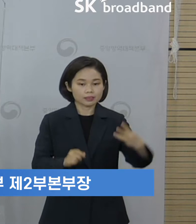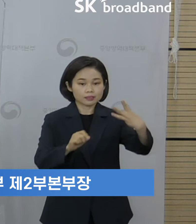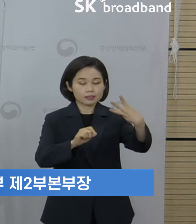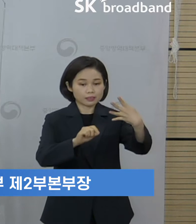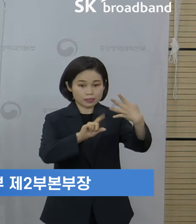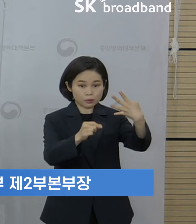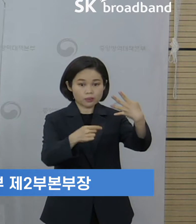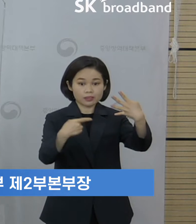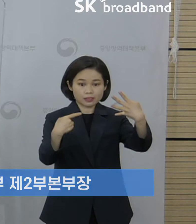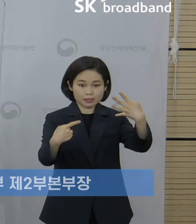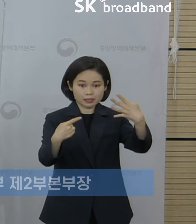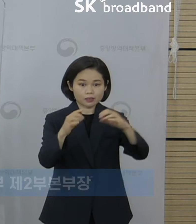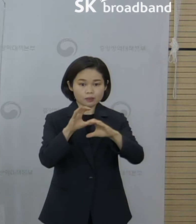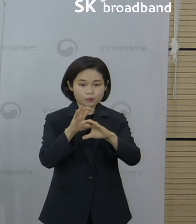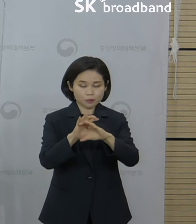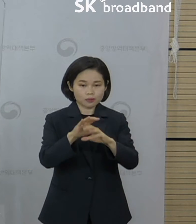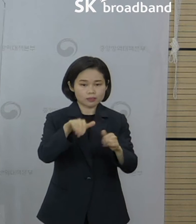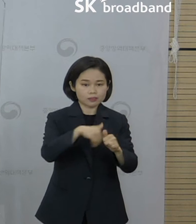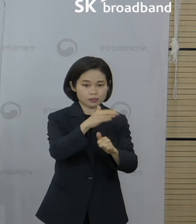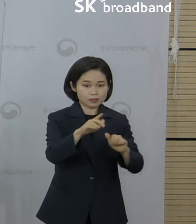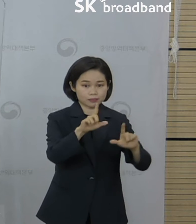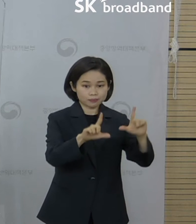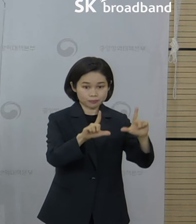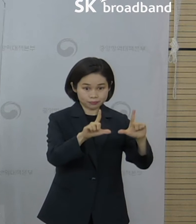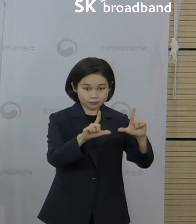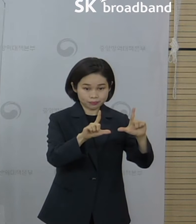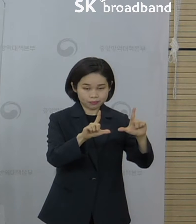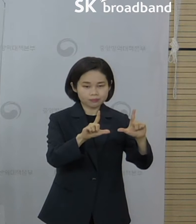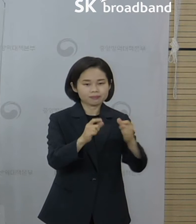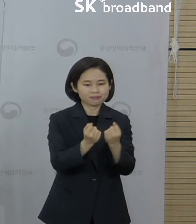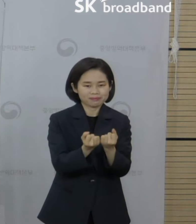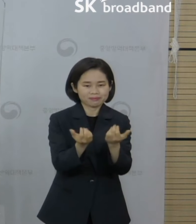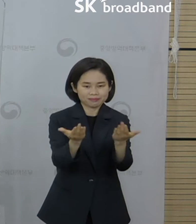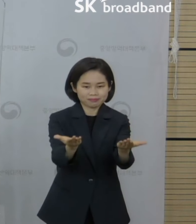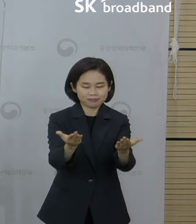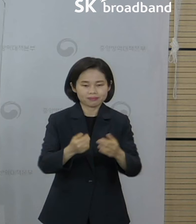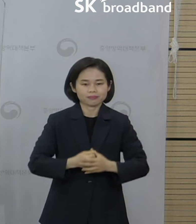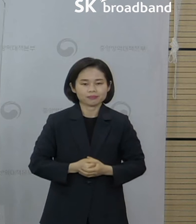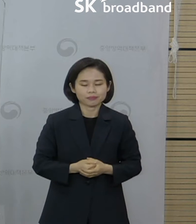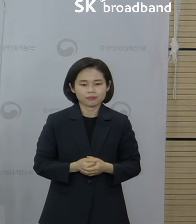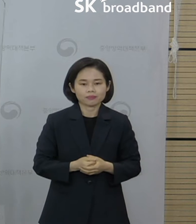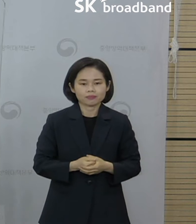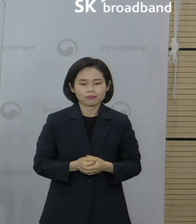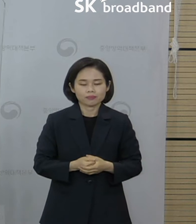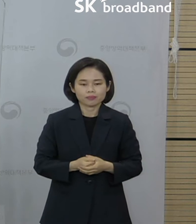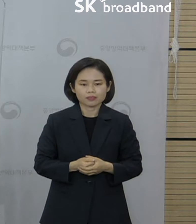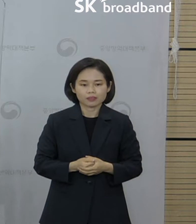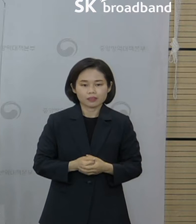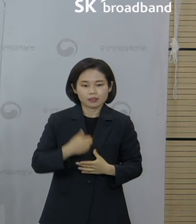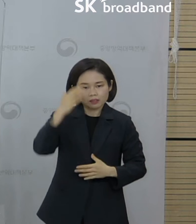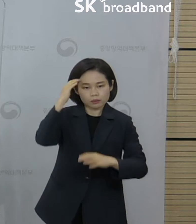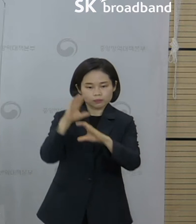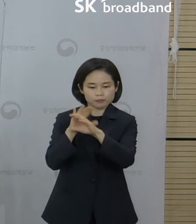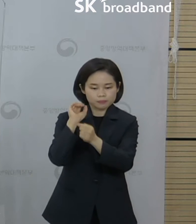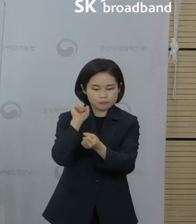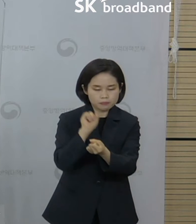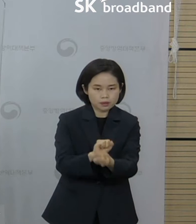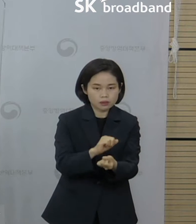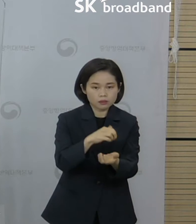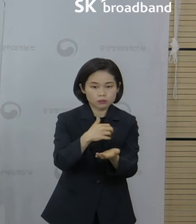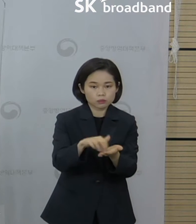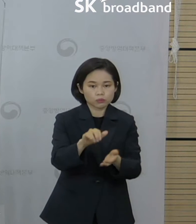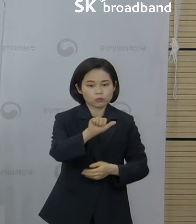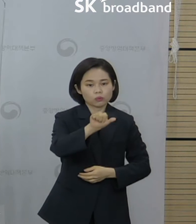4월 1일 코로나19 감염증 국내 발생 현황을 말씀드리겠습니다. 국내 발생 신규 확진자